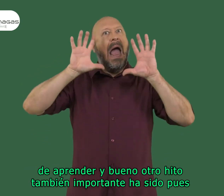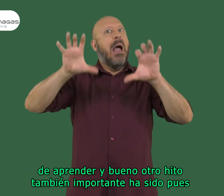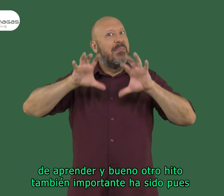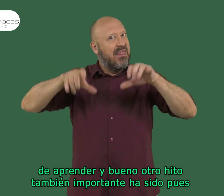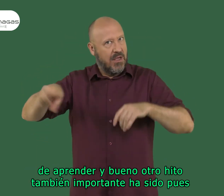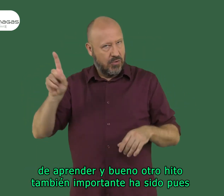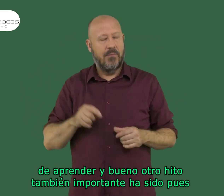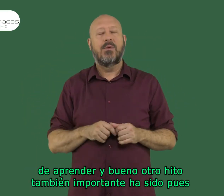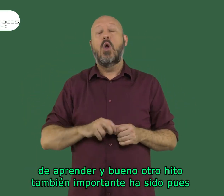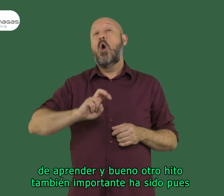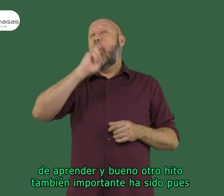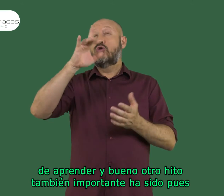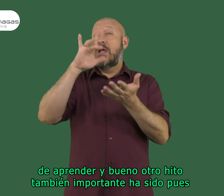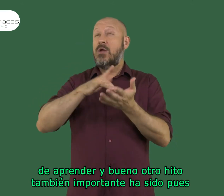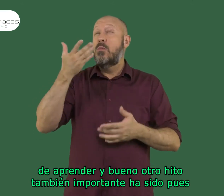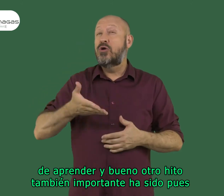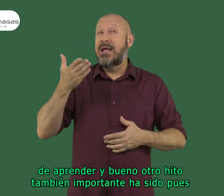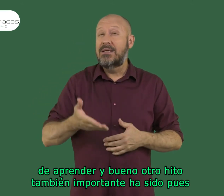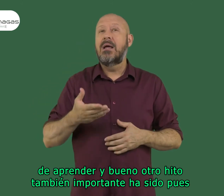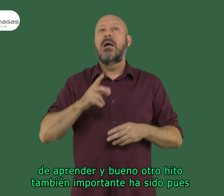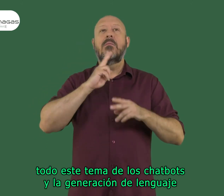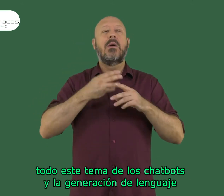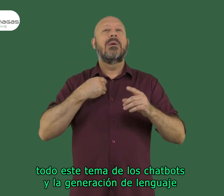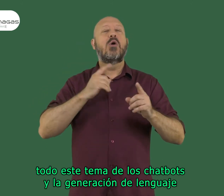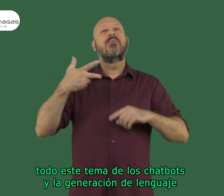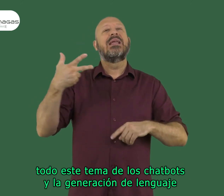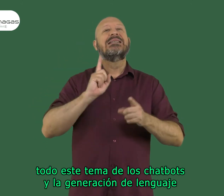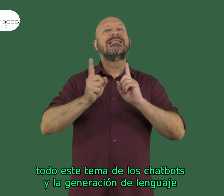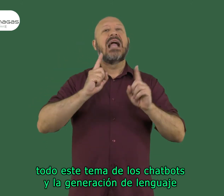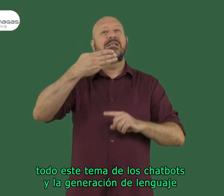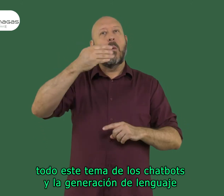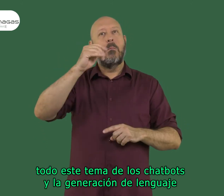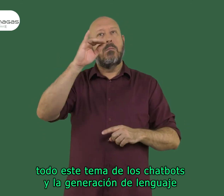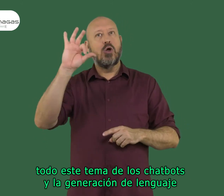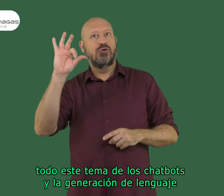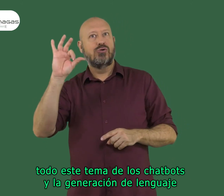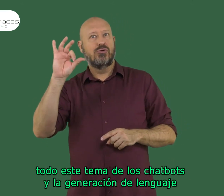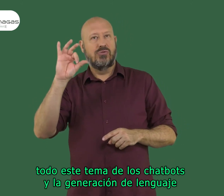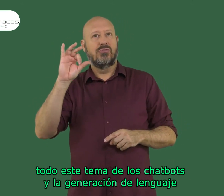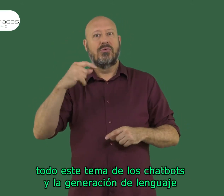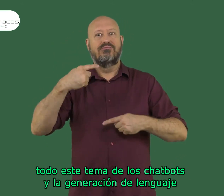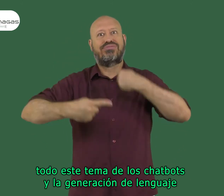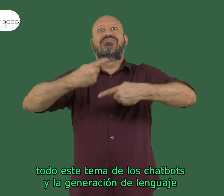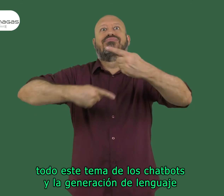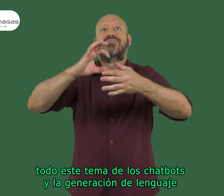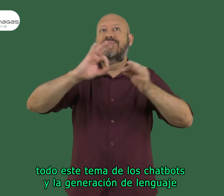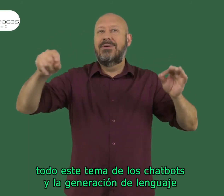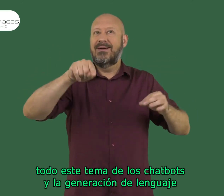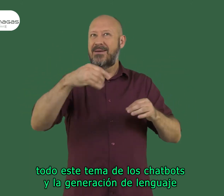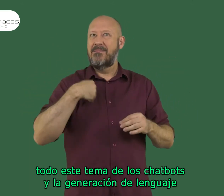aprender. Y bueno, otro hito también importante ha sido pues todo este tema de los chatbots y la generación